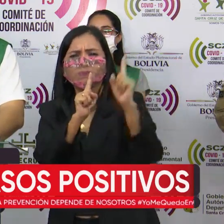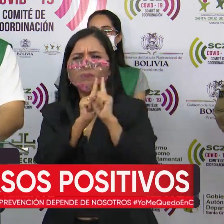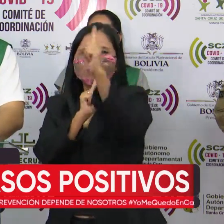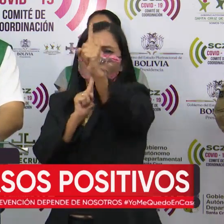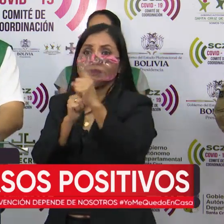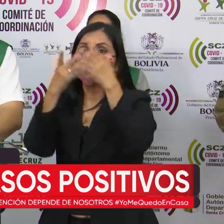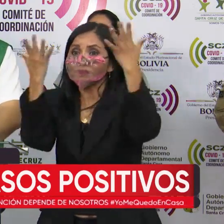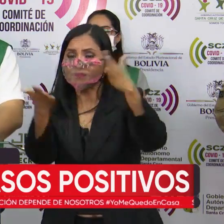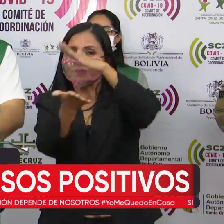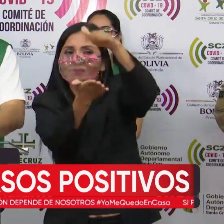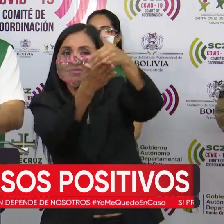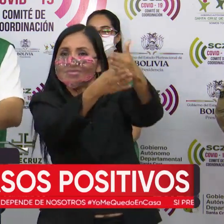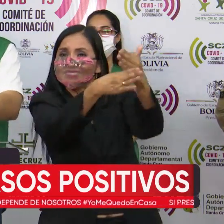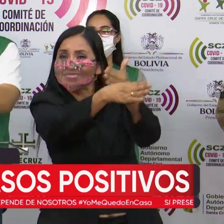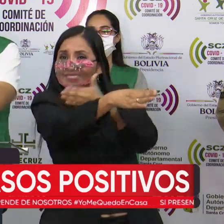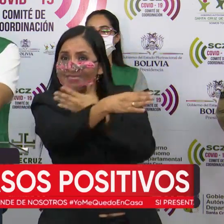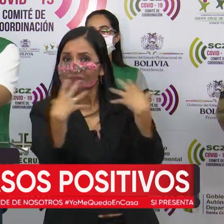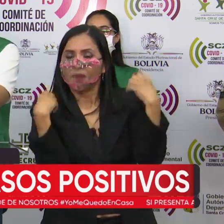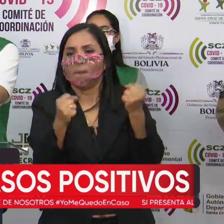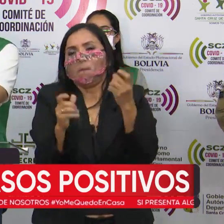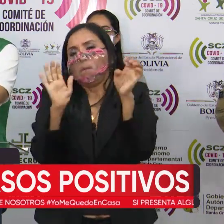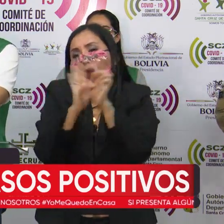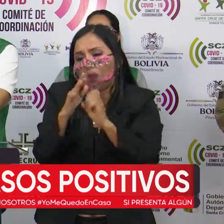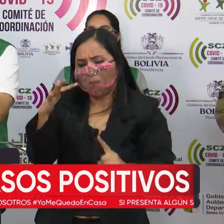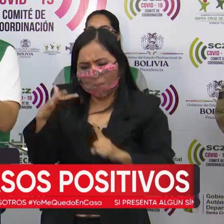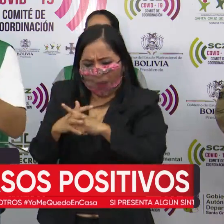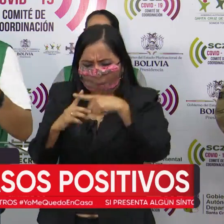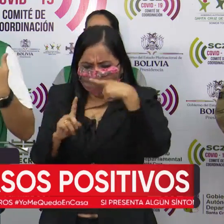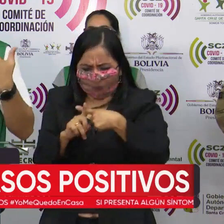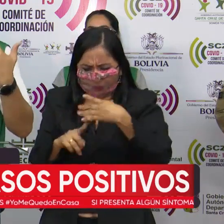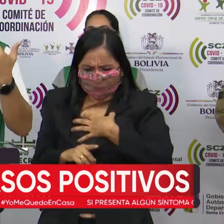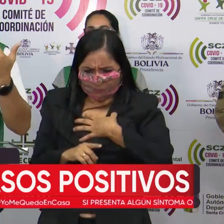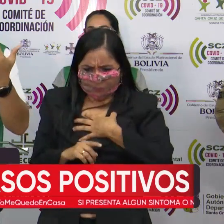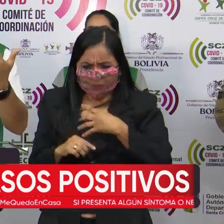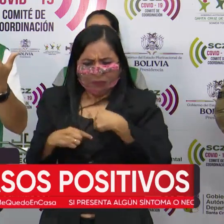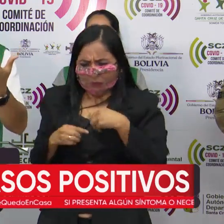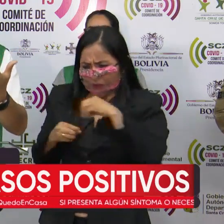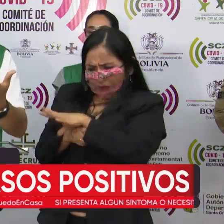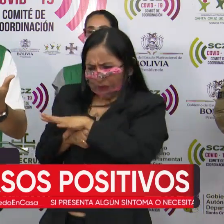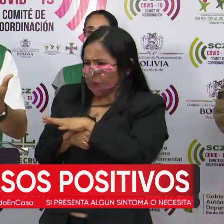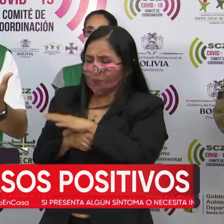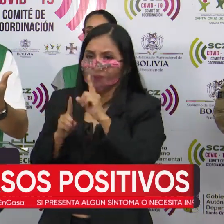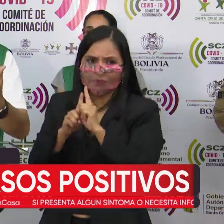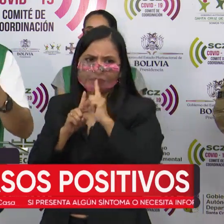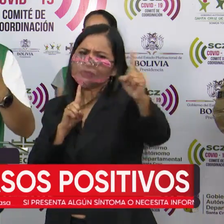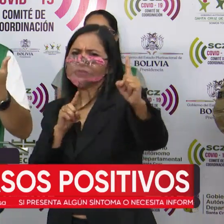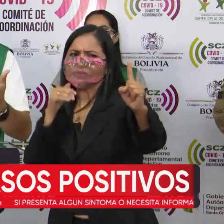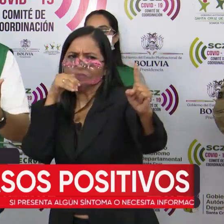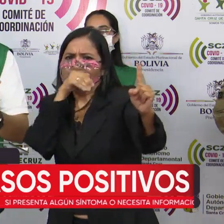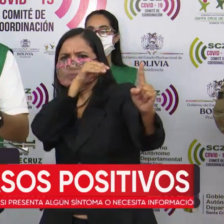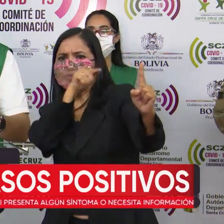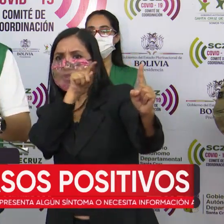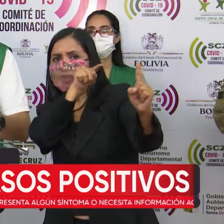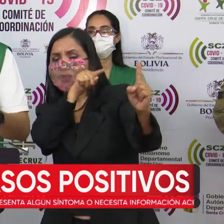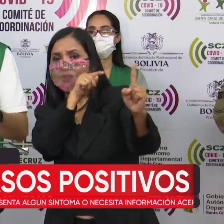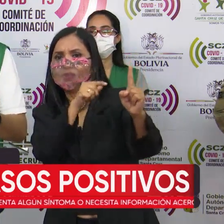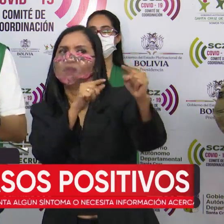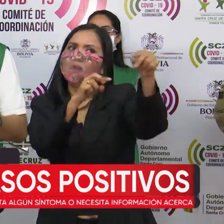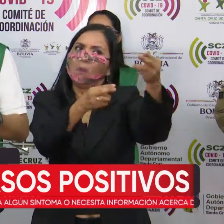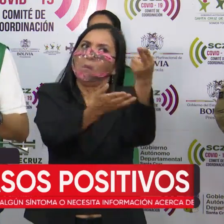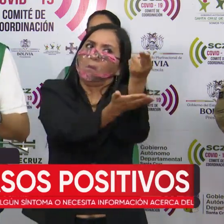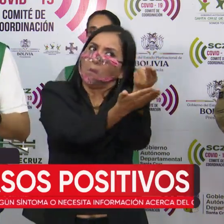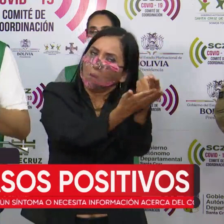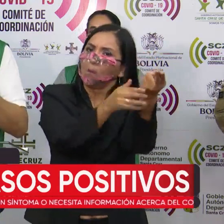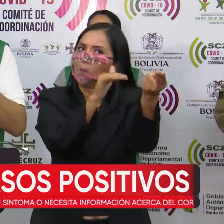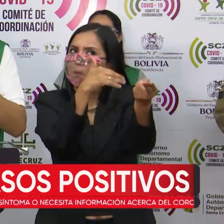específicos para que podamos pasar los días en los que dure la transmisibilidad del virus, es decir, el contagio, y de